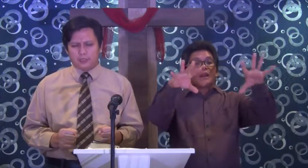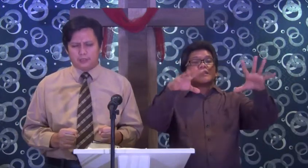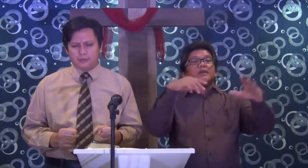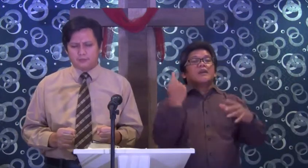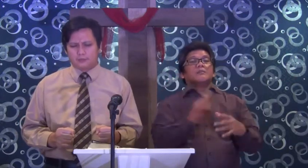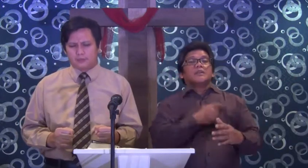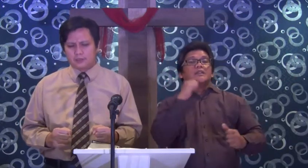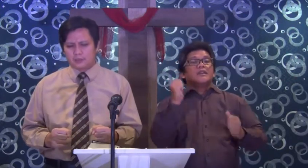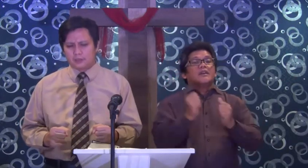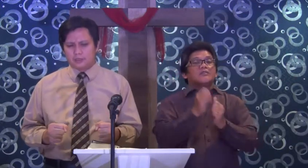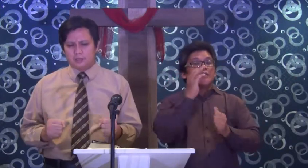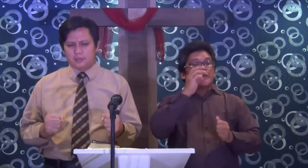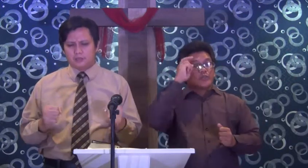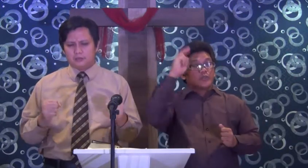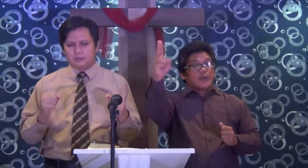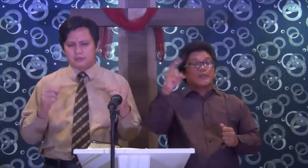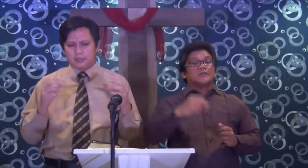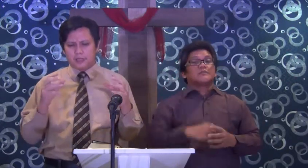firman Tuhan.